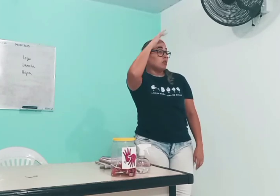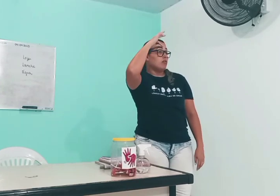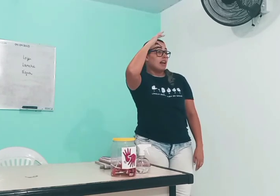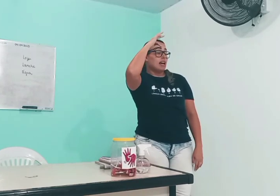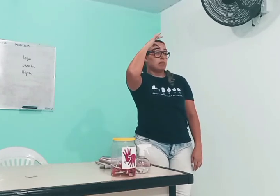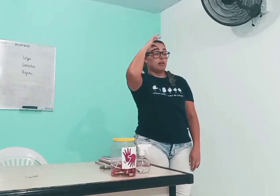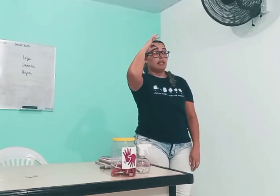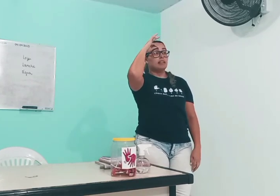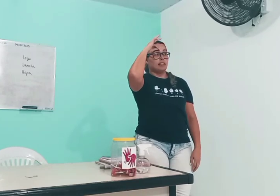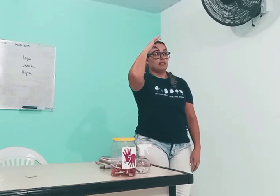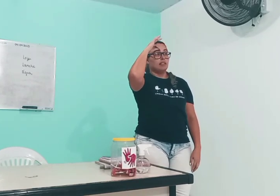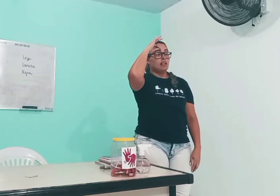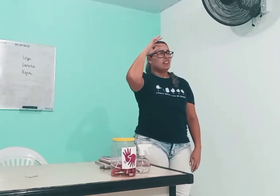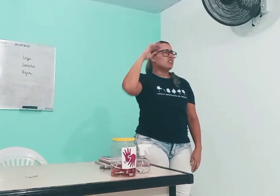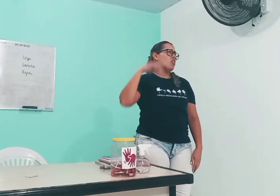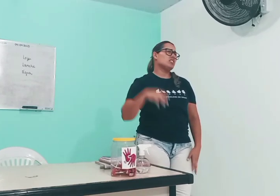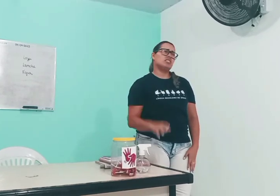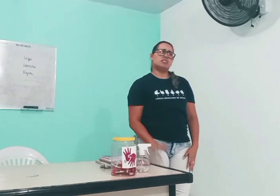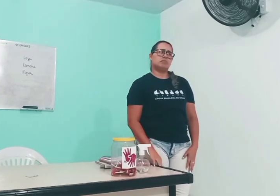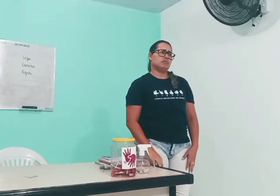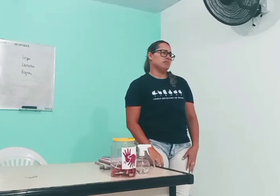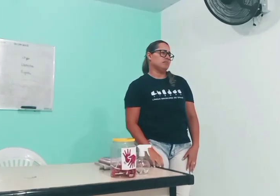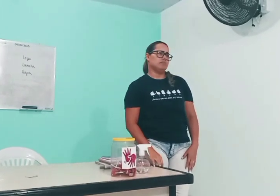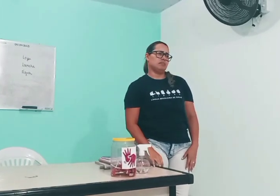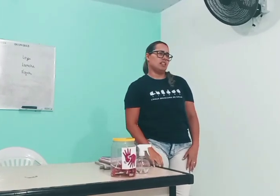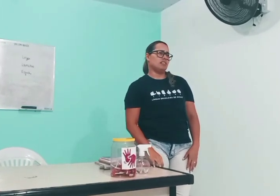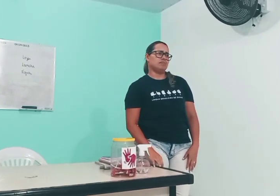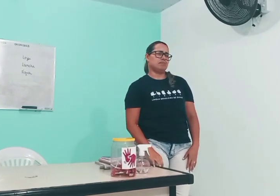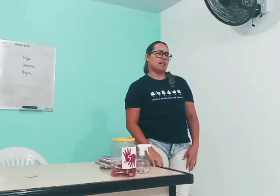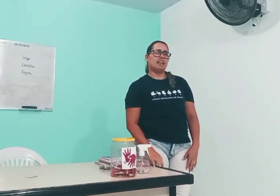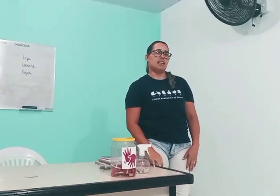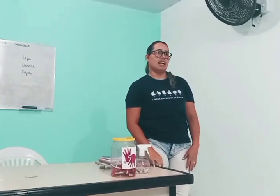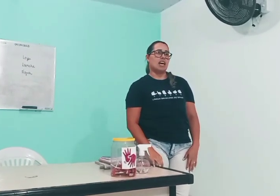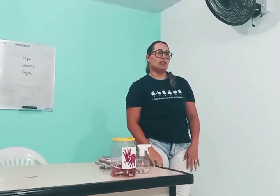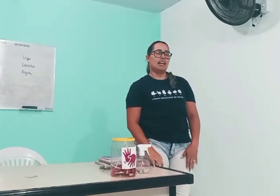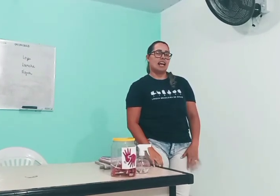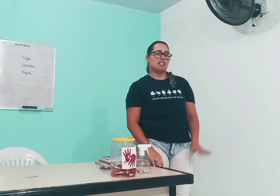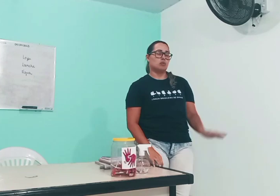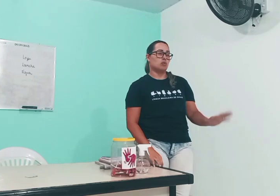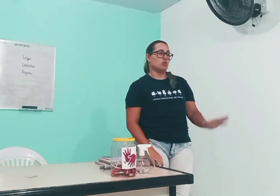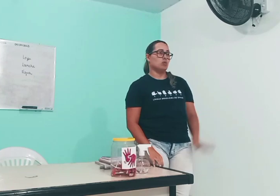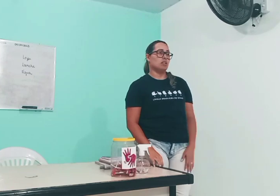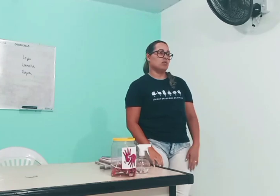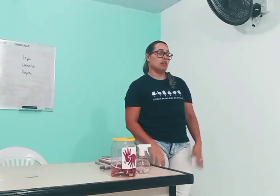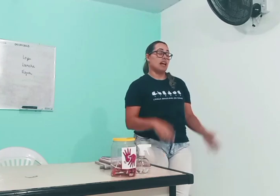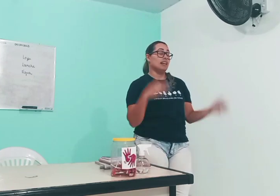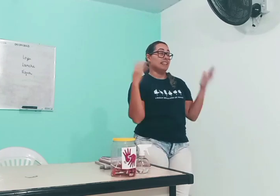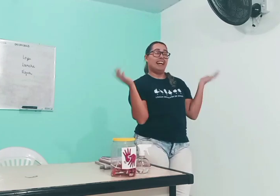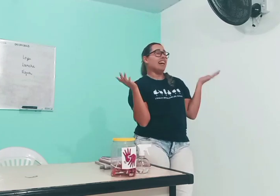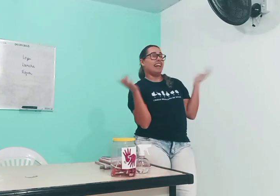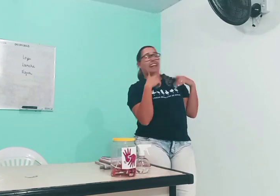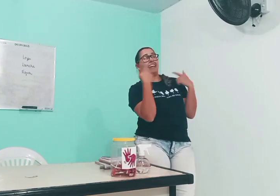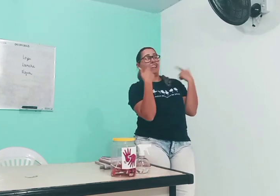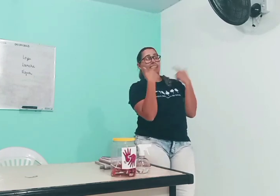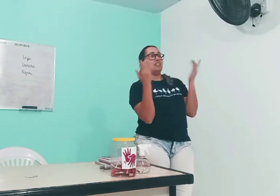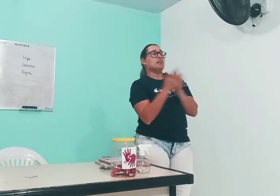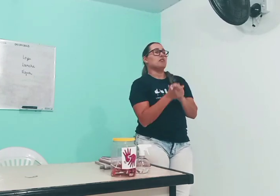vai lá e põe aqui. Nossa, né? Pra quê? Caiu na graça dos estudos, eles vão lá, vão achar